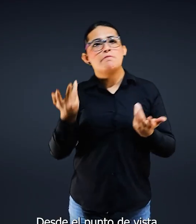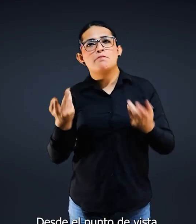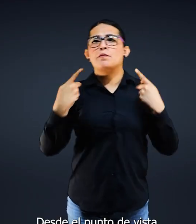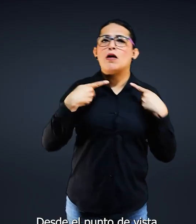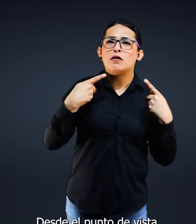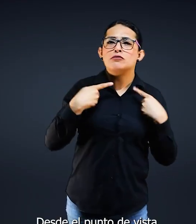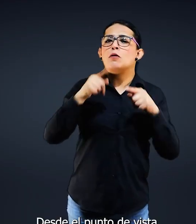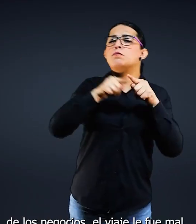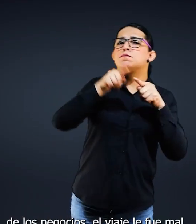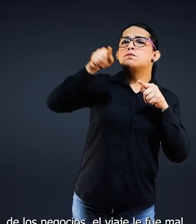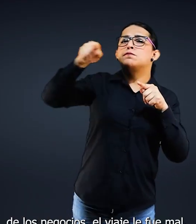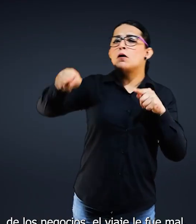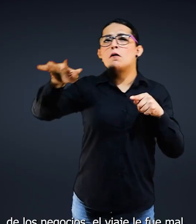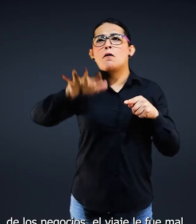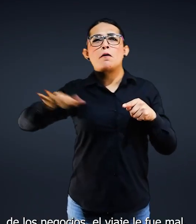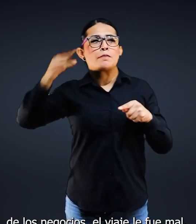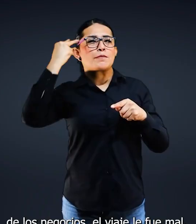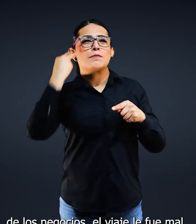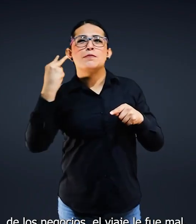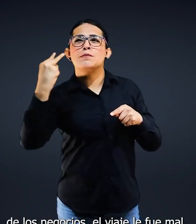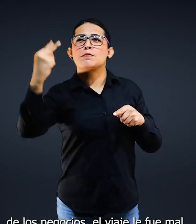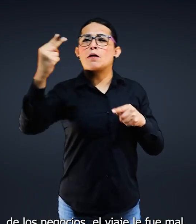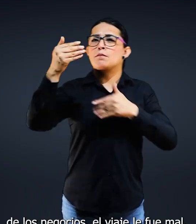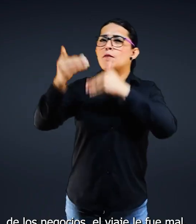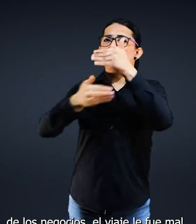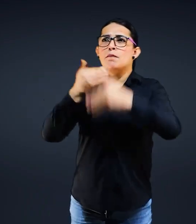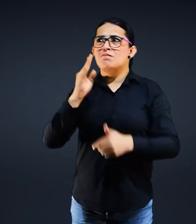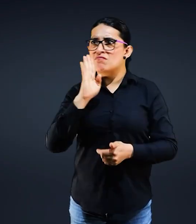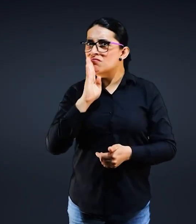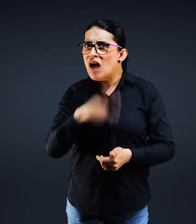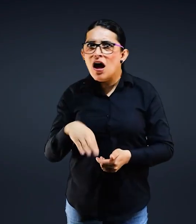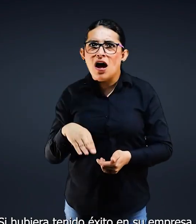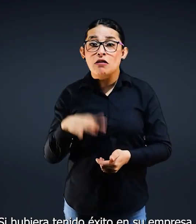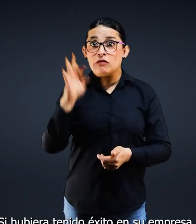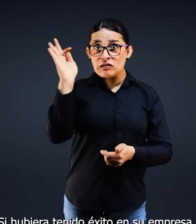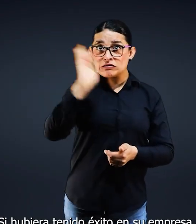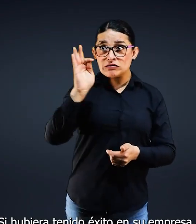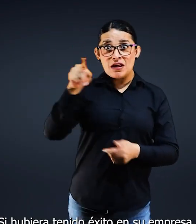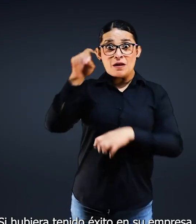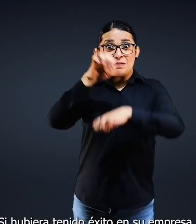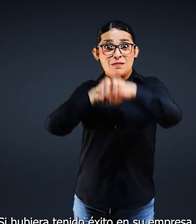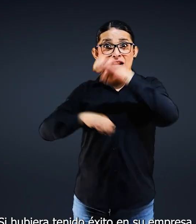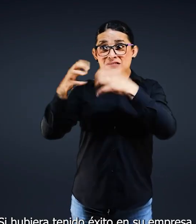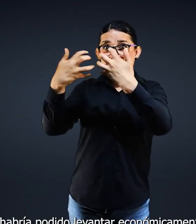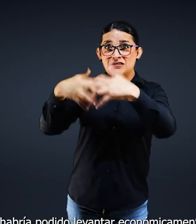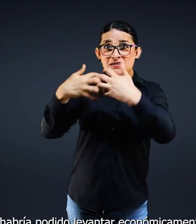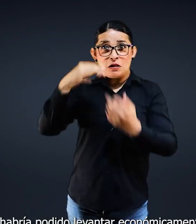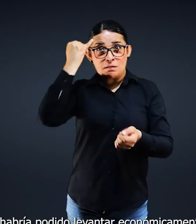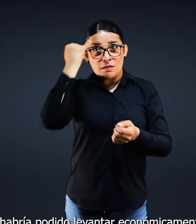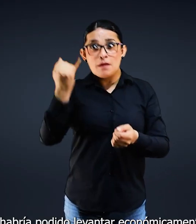Desde el punto de vista de los negocios, el viaje le fue mal. Si hubiera tenido éxito en su empresa, se habría podido